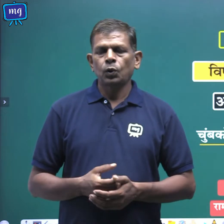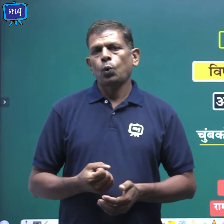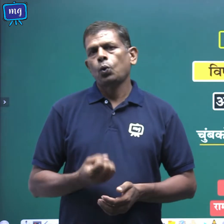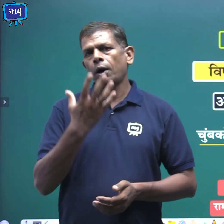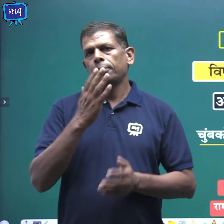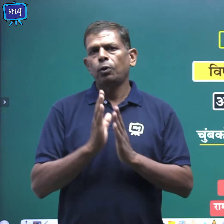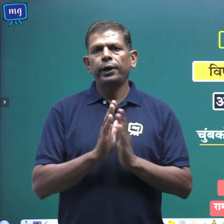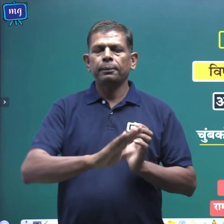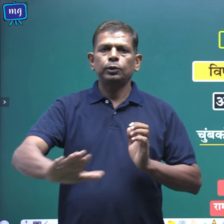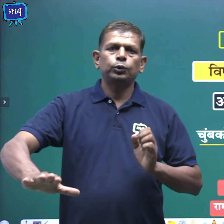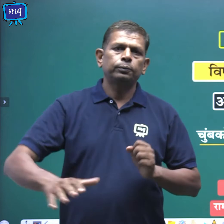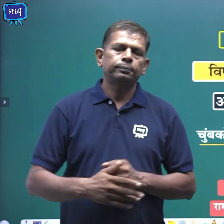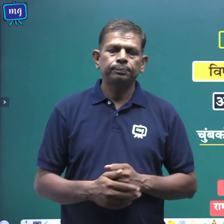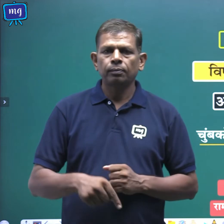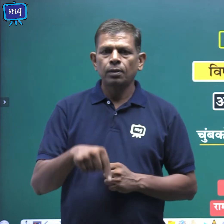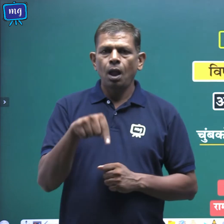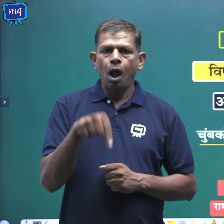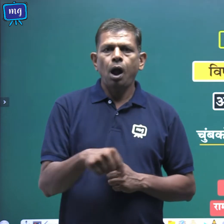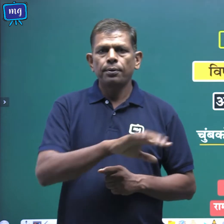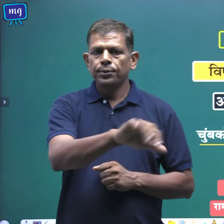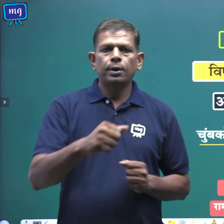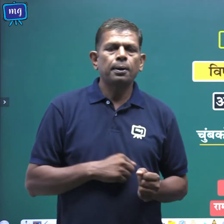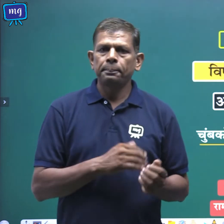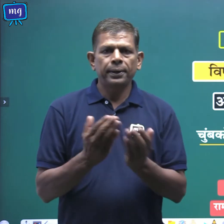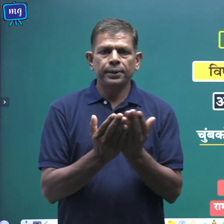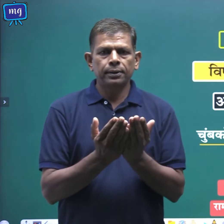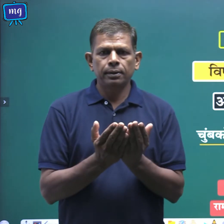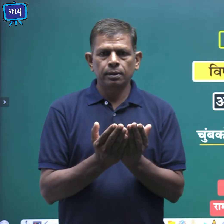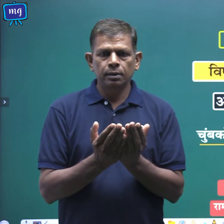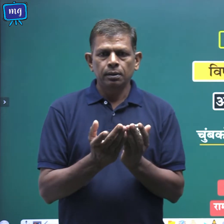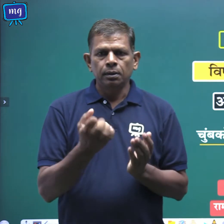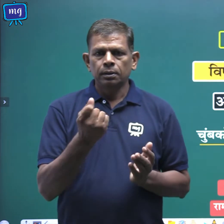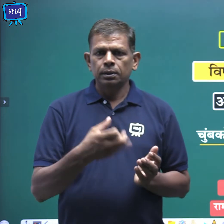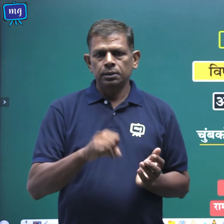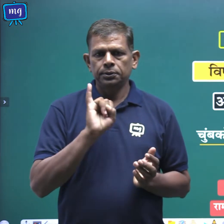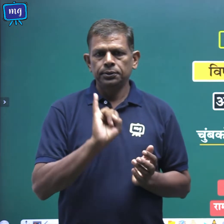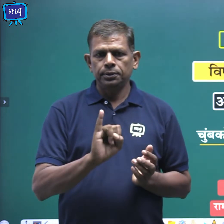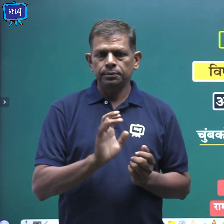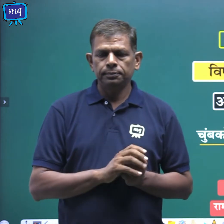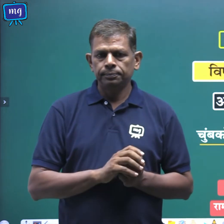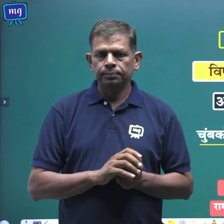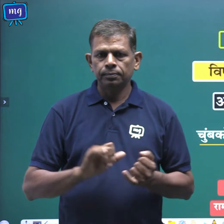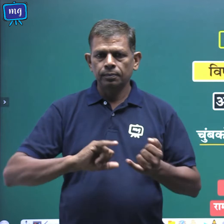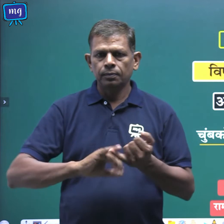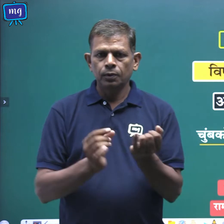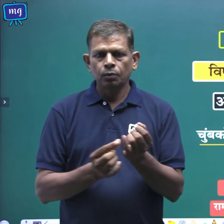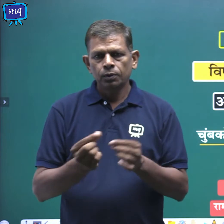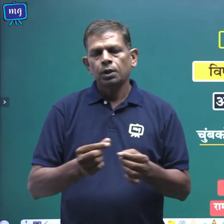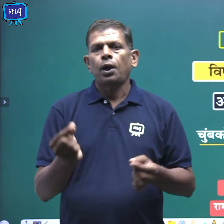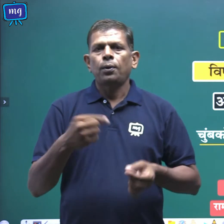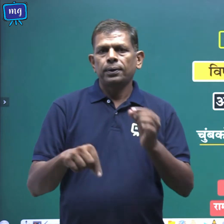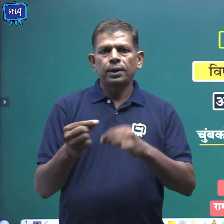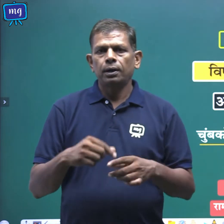गुड मॉर्निंग बच्चों। आज हम पढ़ेंगे कक्षा 6 विषय विज्ञान